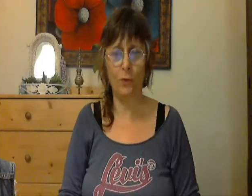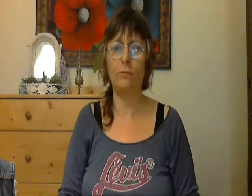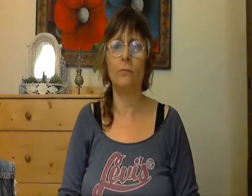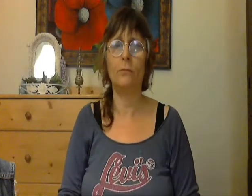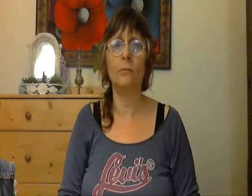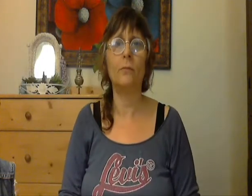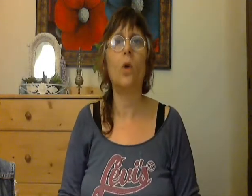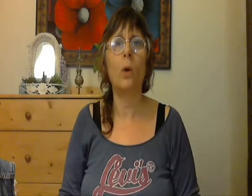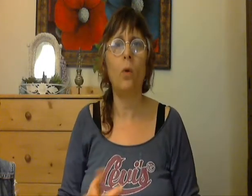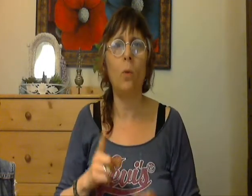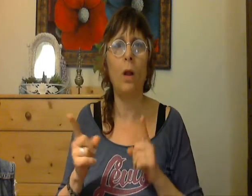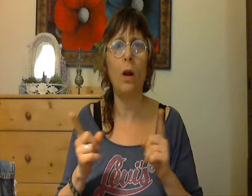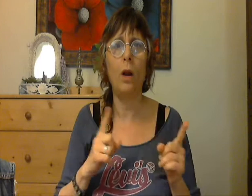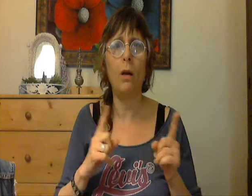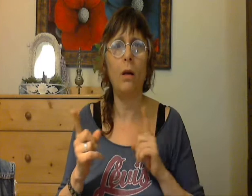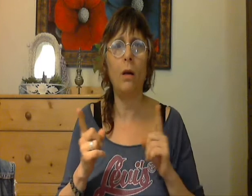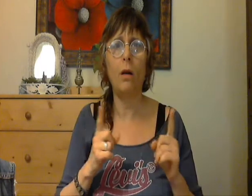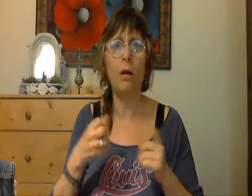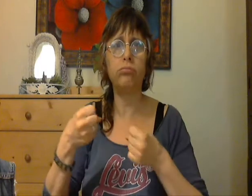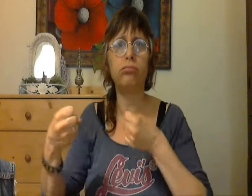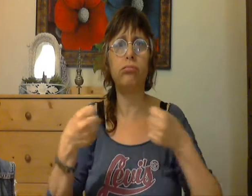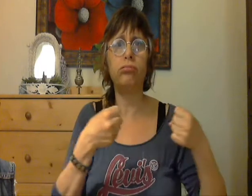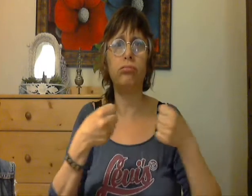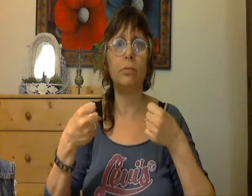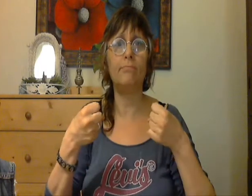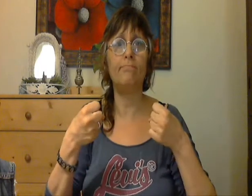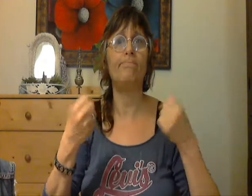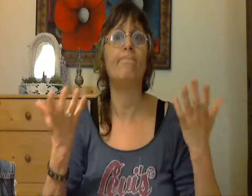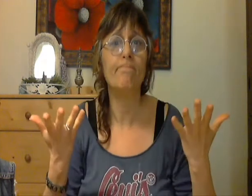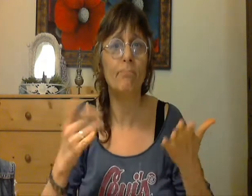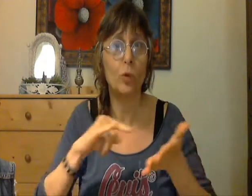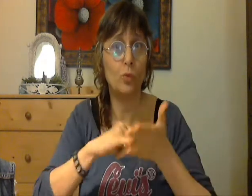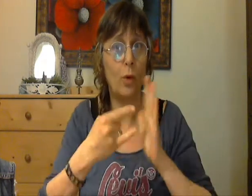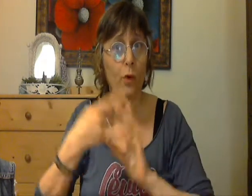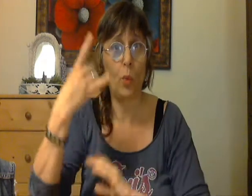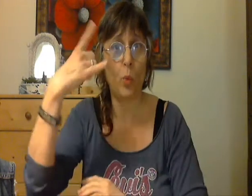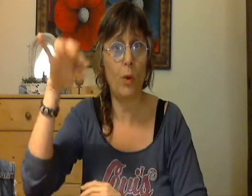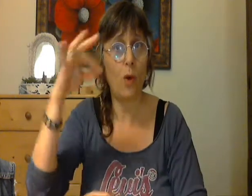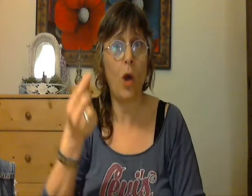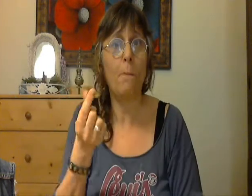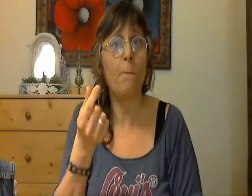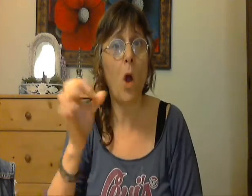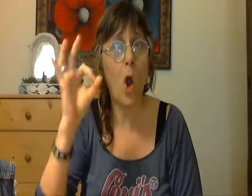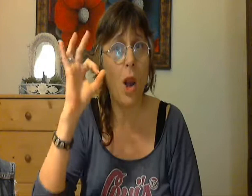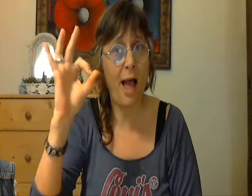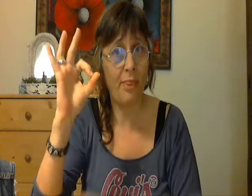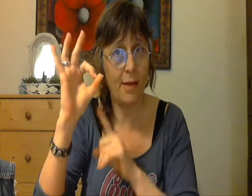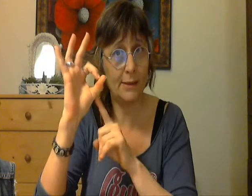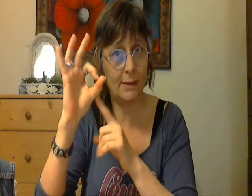El disco es que está disfrutando de la universidad. Y es una eliminatoria muy bonita, muy abierta. Yo creo